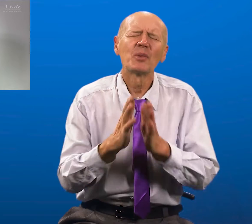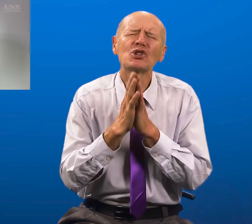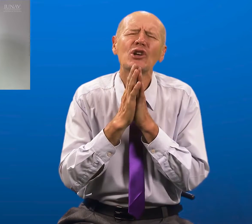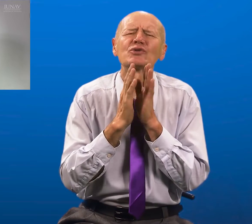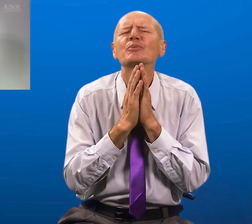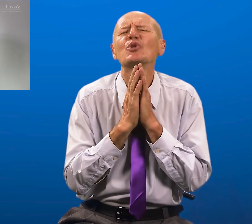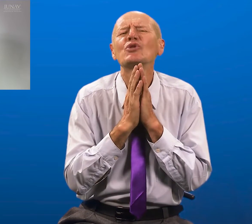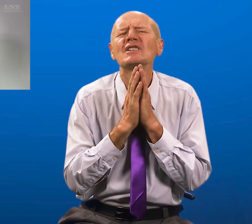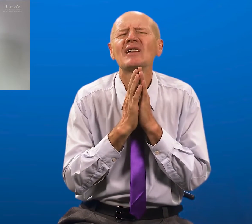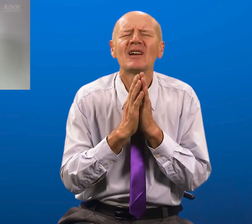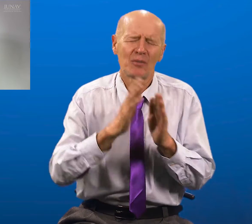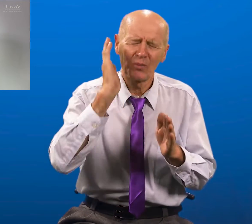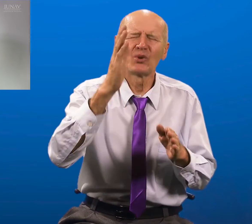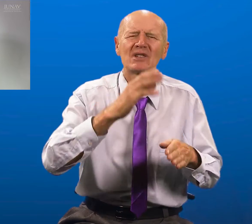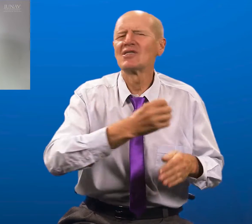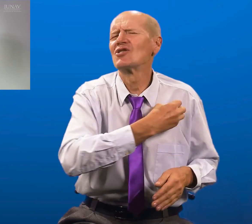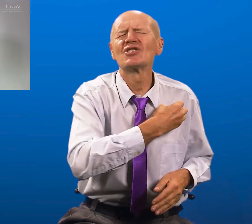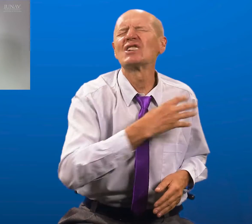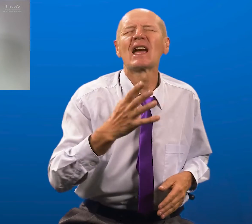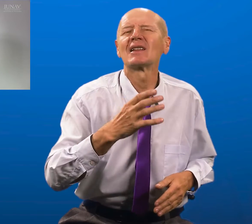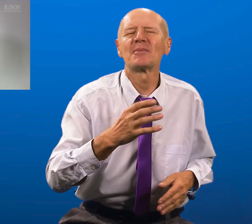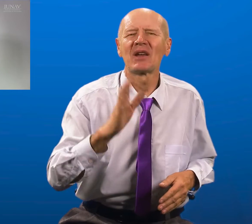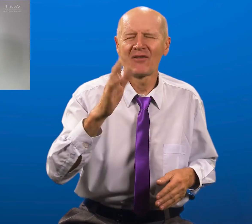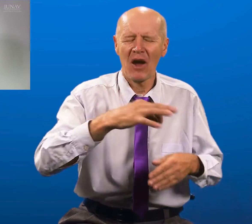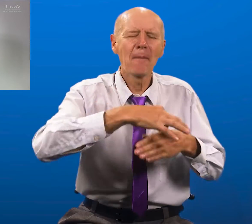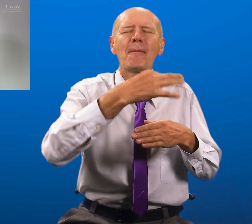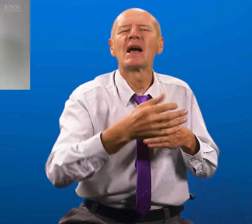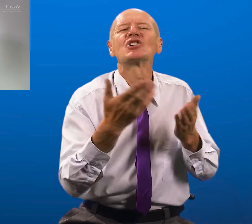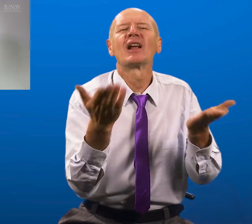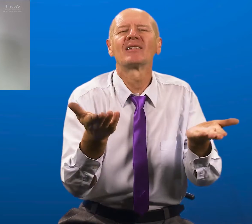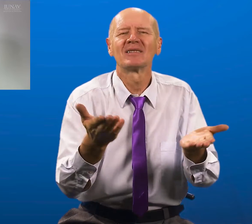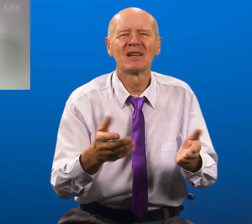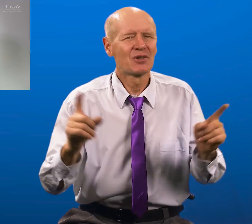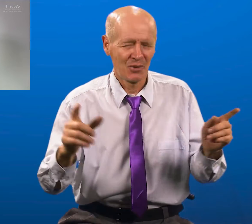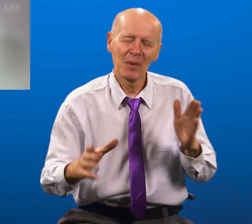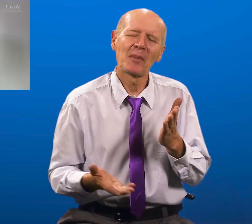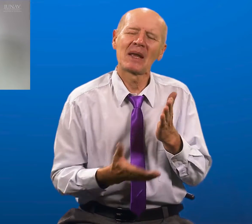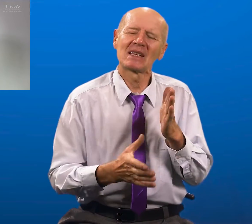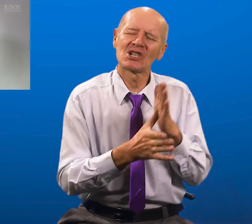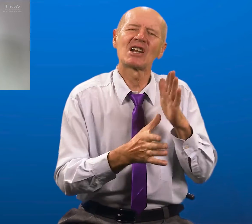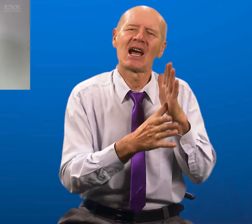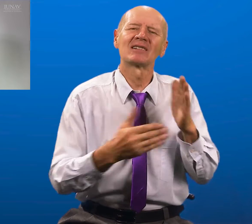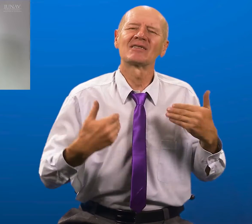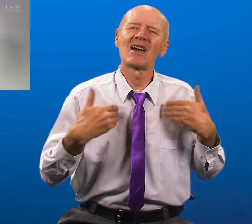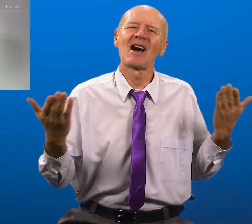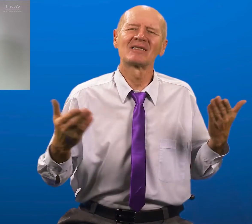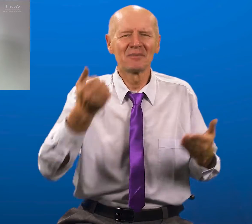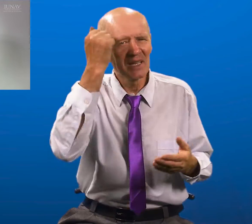своих приношениях 13-й субботы и поддержать развитие миссионерских проектов в этом регионе. Спасибо за вашу